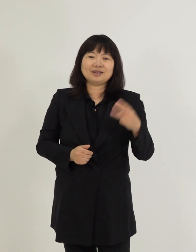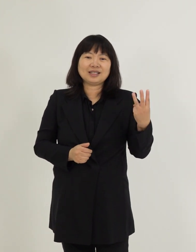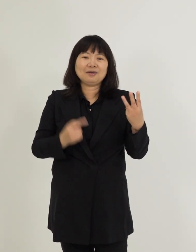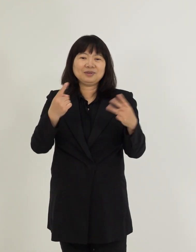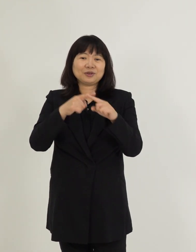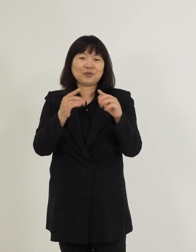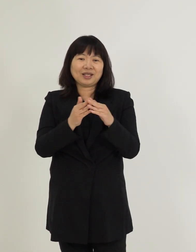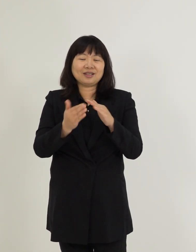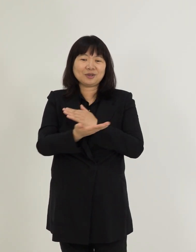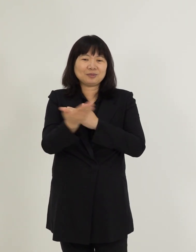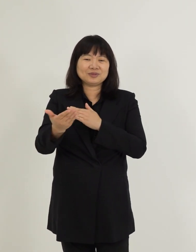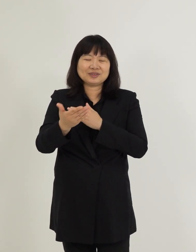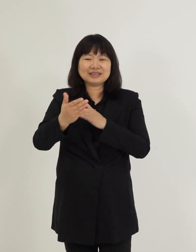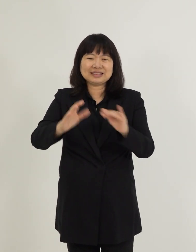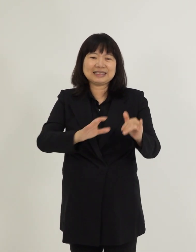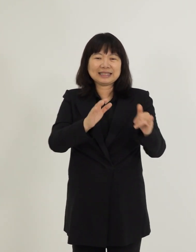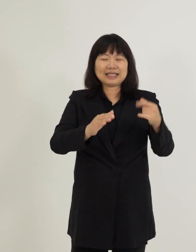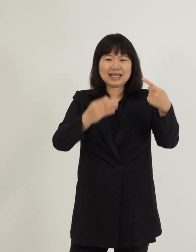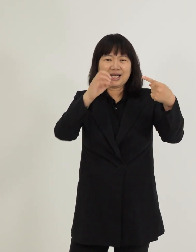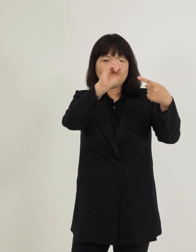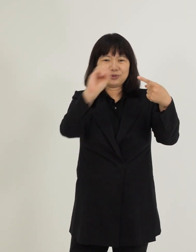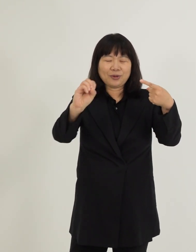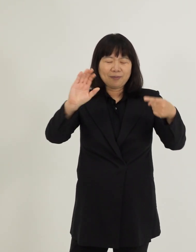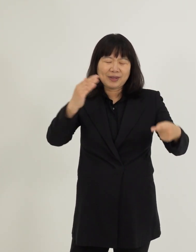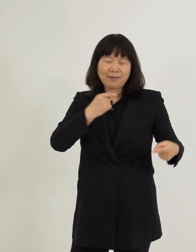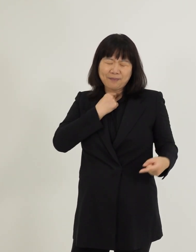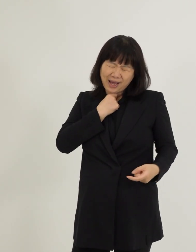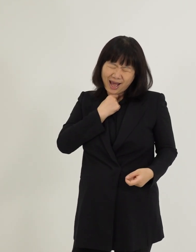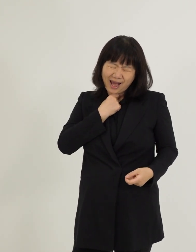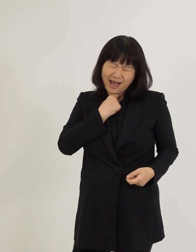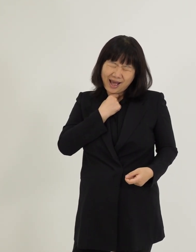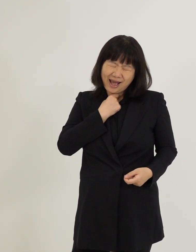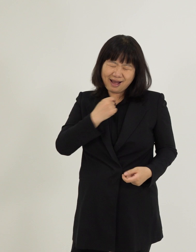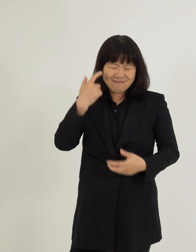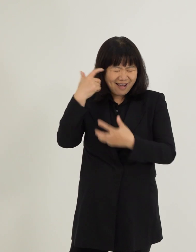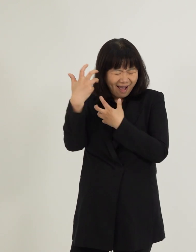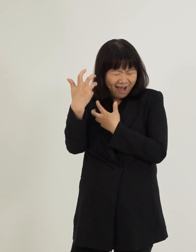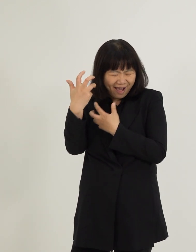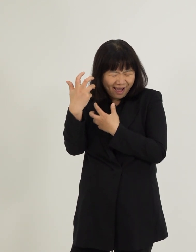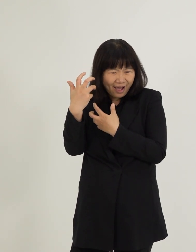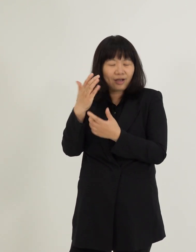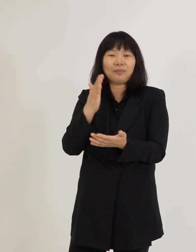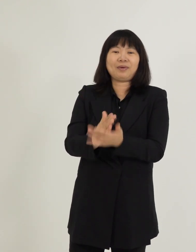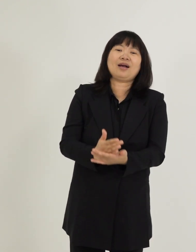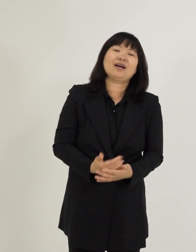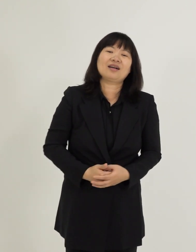세상의 1%가 되기 위해서 몸부림치는 누구나 열망하는 그 길로 가지 말고